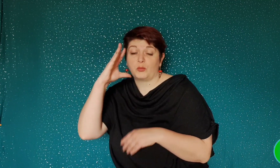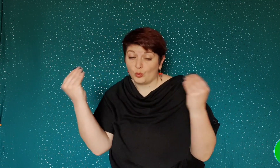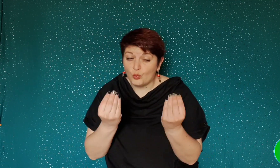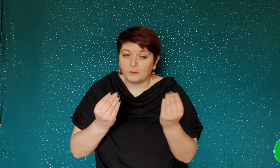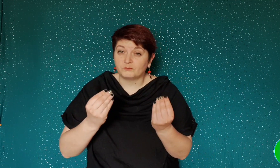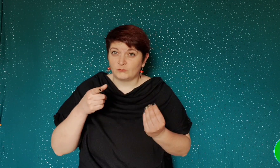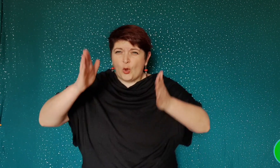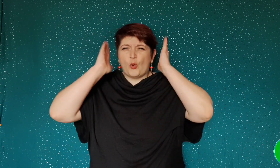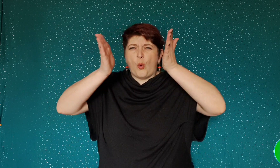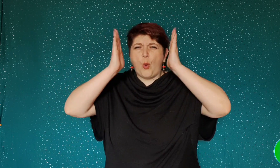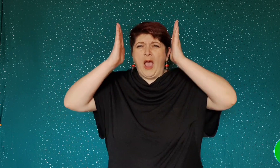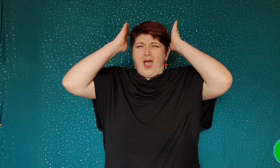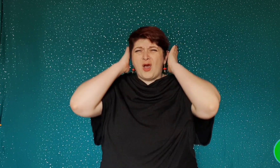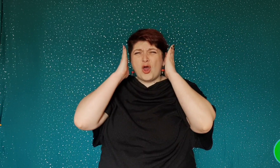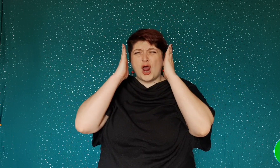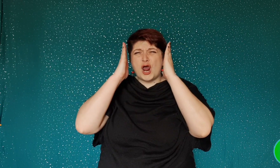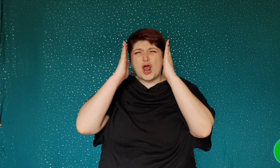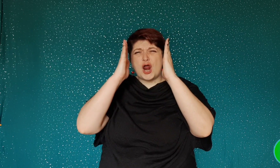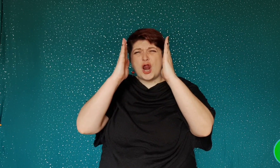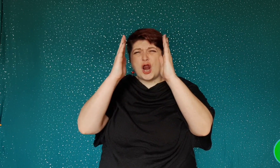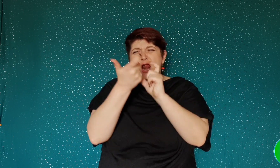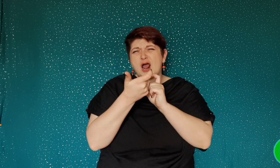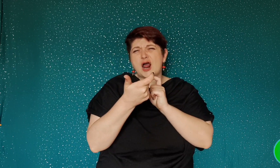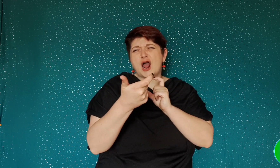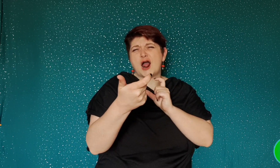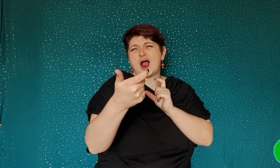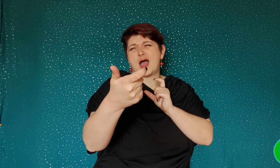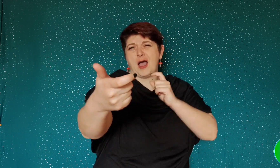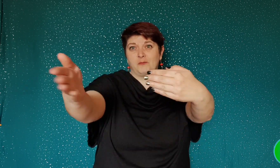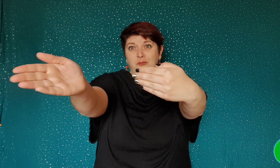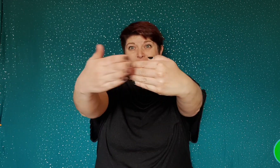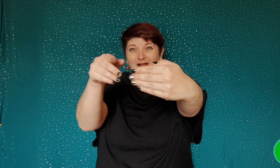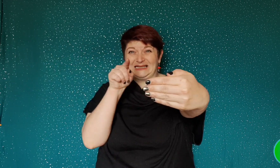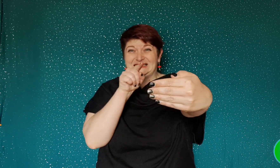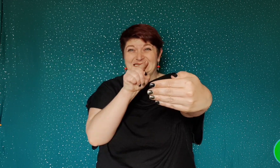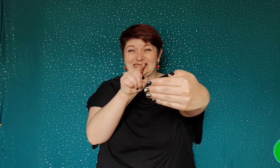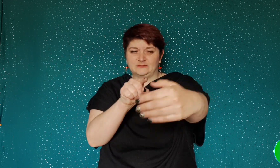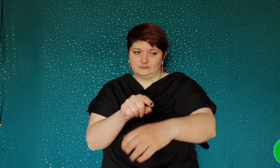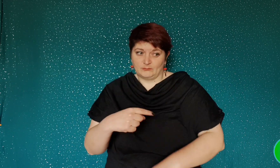Ma chambre était au bout d'un long, très long couloir.